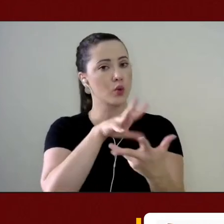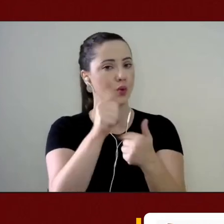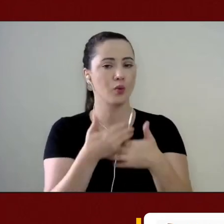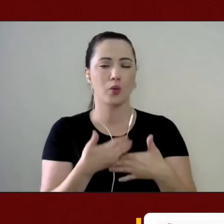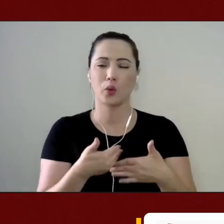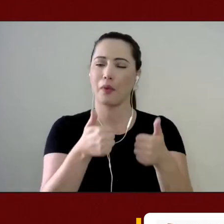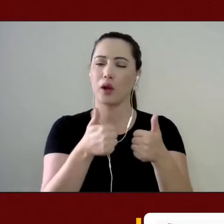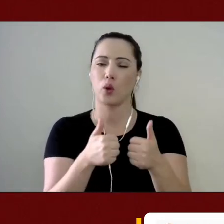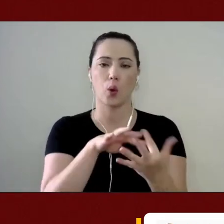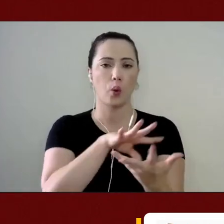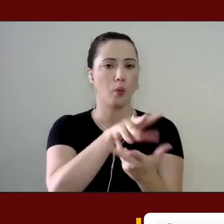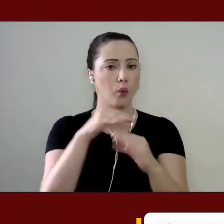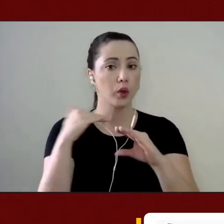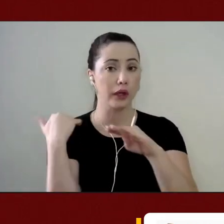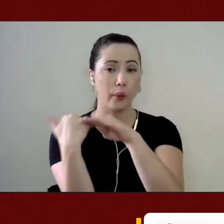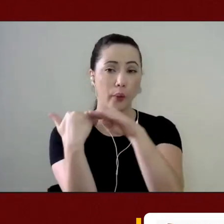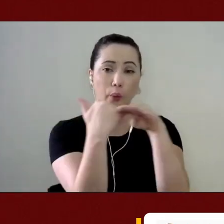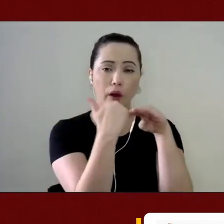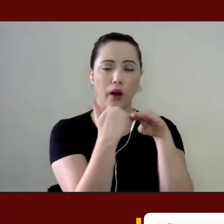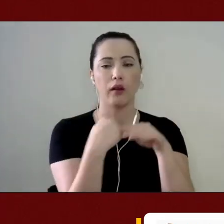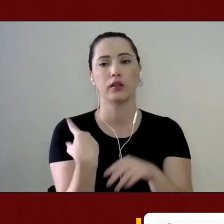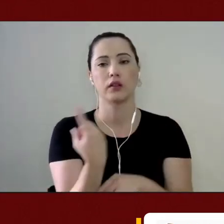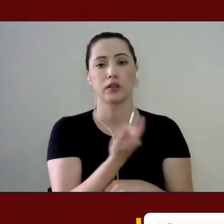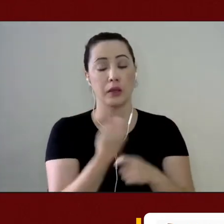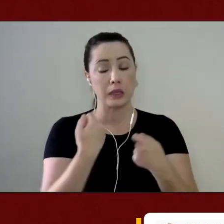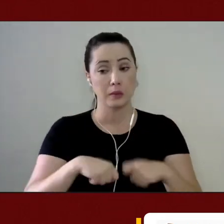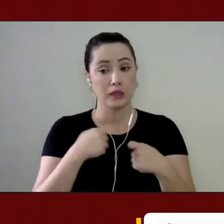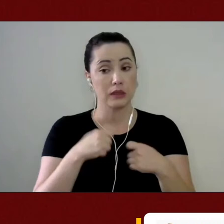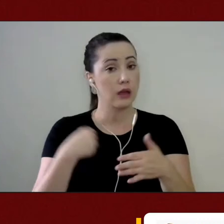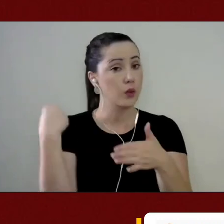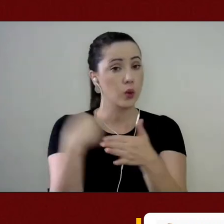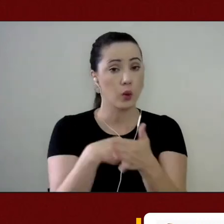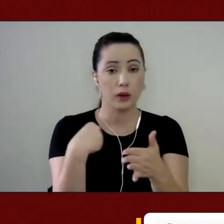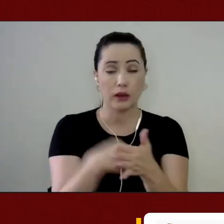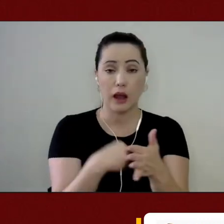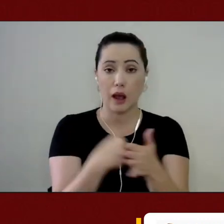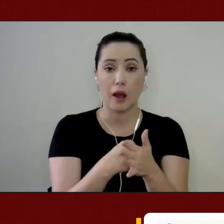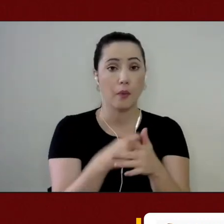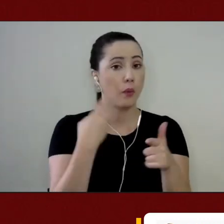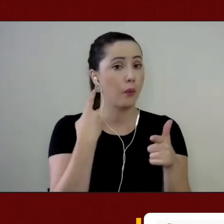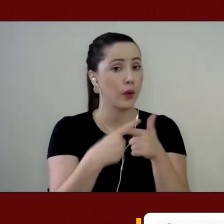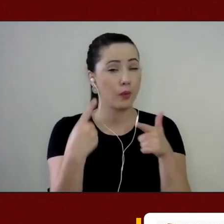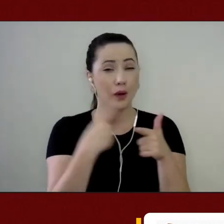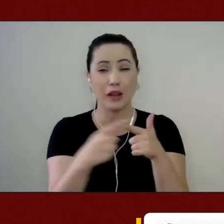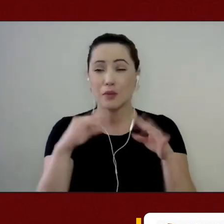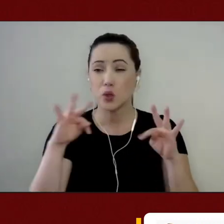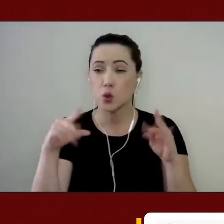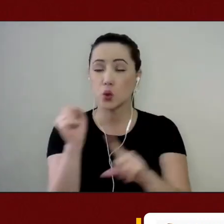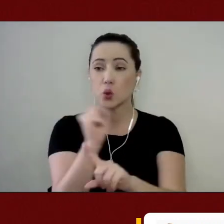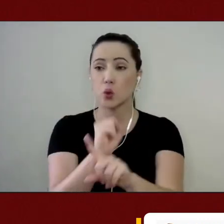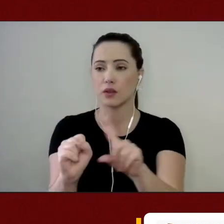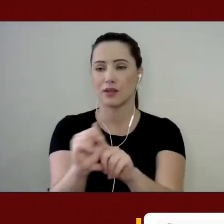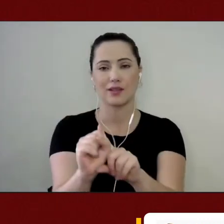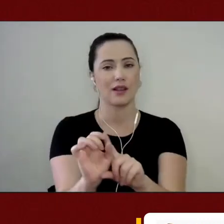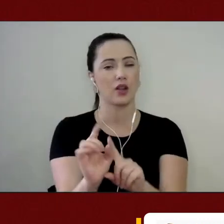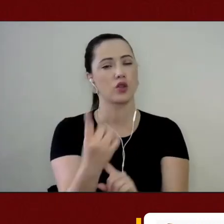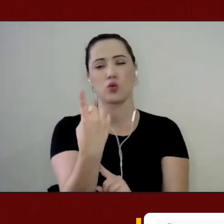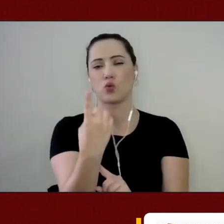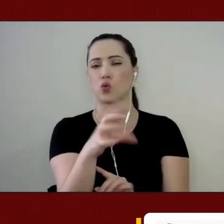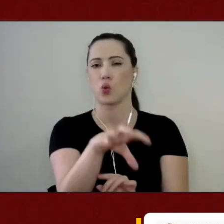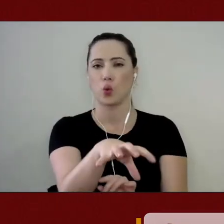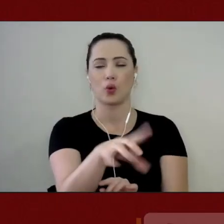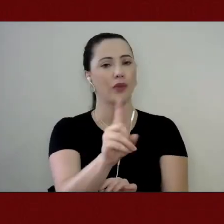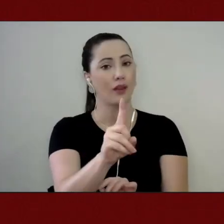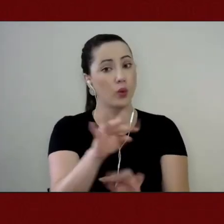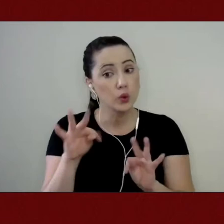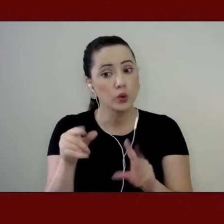igual, de lutar por questões que são do interesse geral da sociedade, não só apenas de corporações, mas que a gente possa